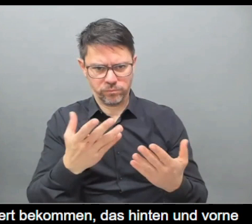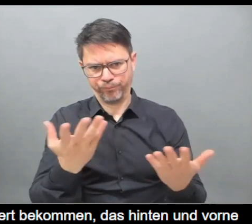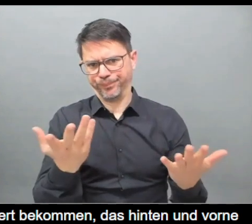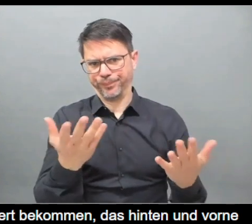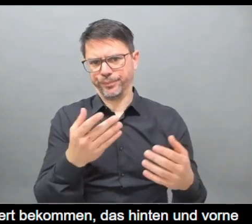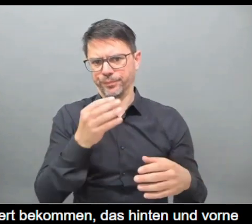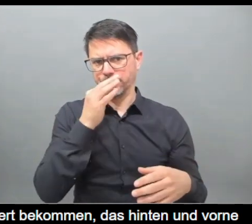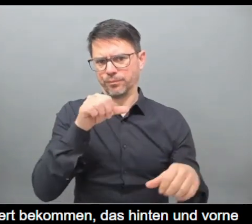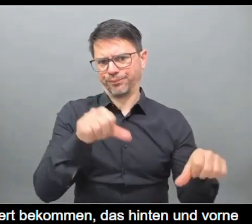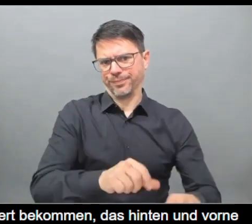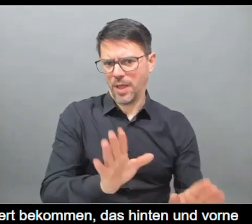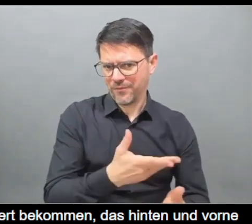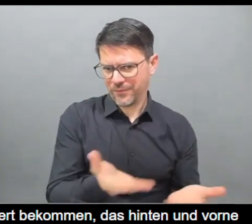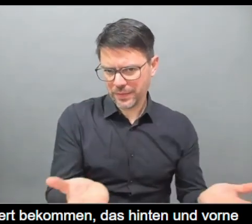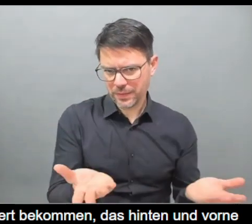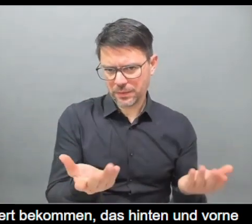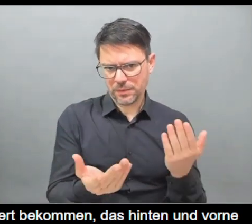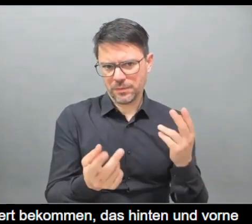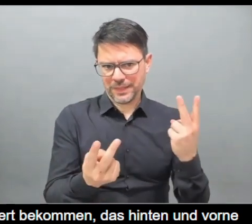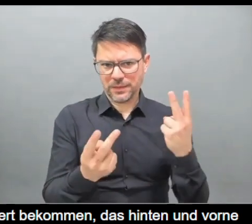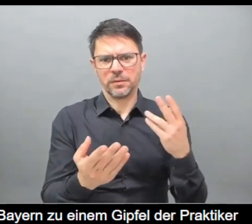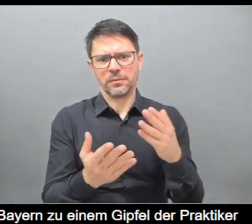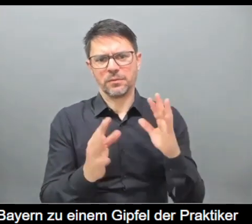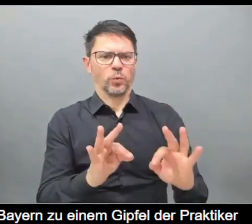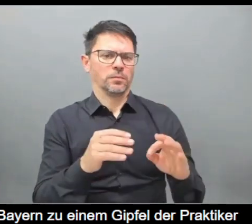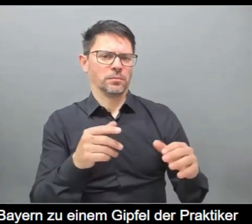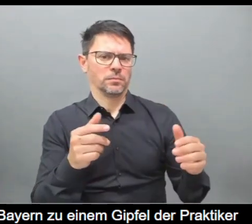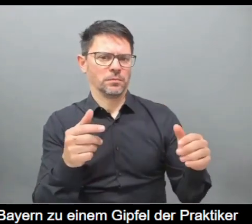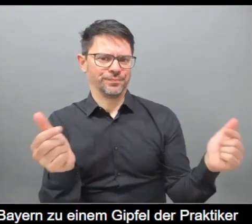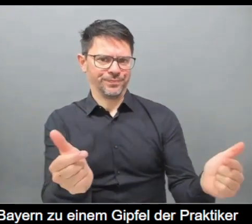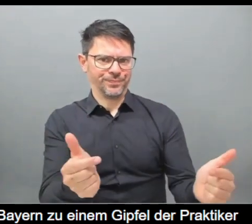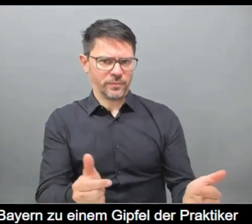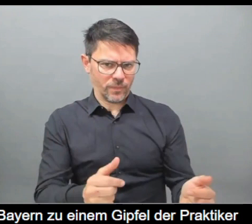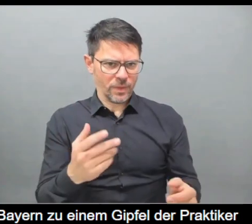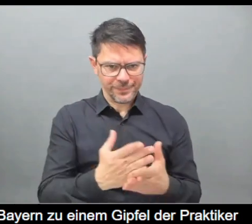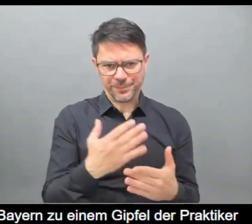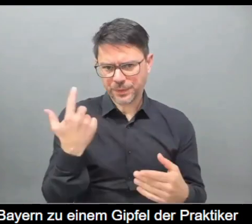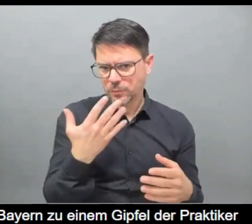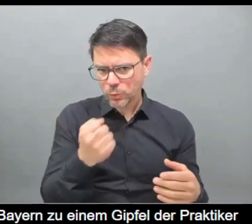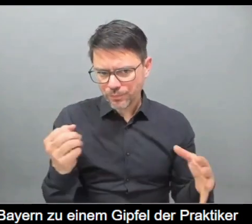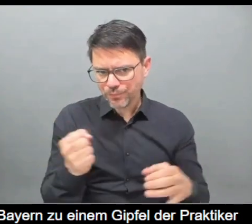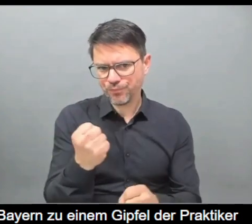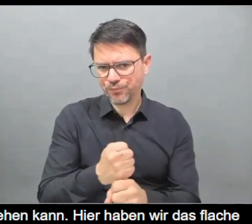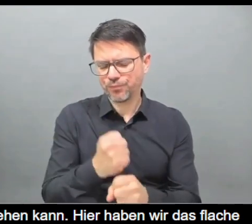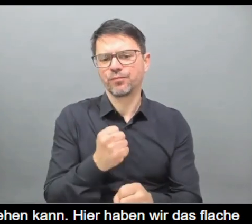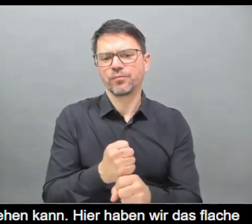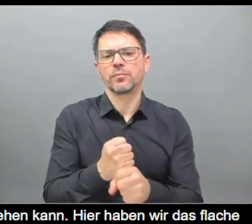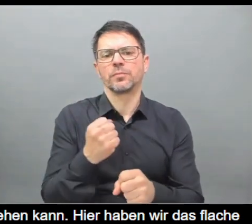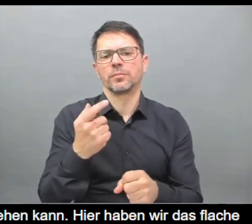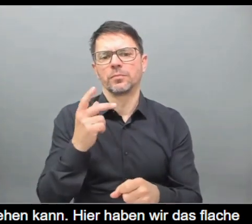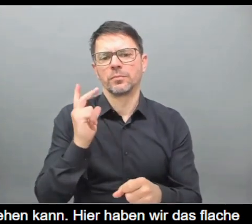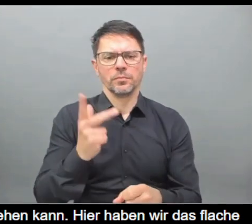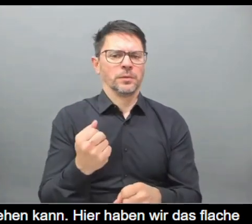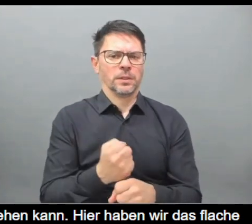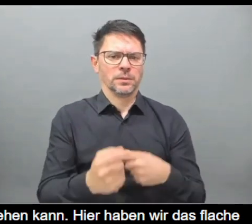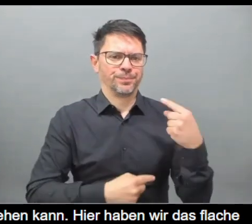100 Milliarden stellen wir zur Verfügung für einen Strukturwandel, der sich über mehrere Jahre hinziehen wird. Ich höre da nichts. Auch bei der